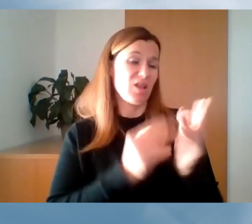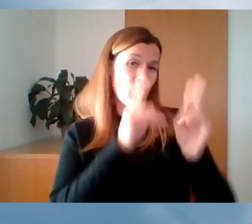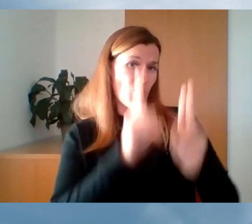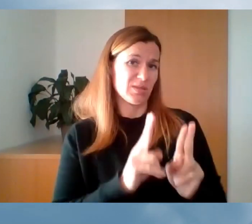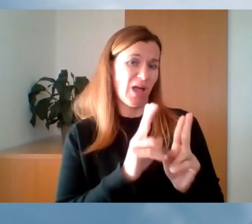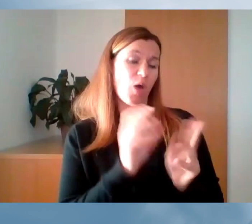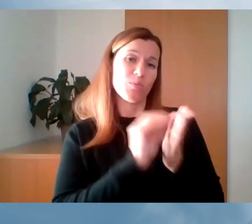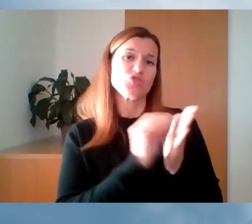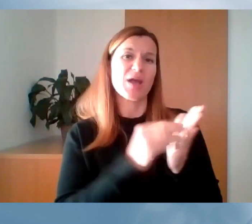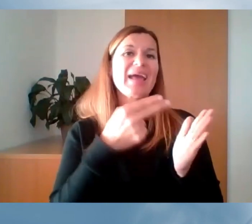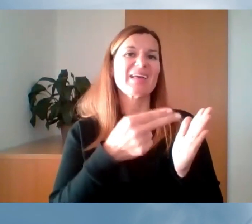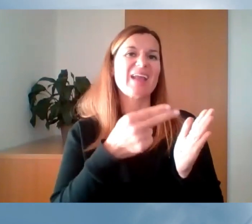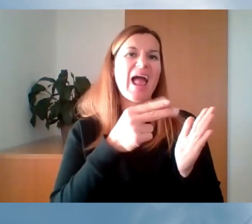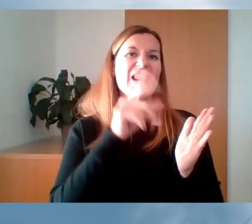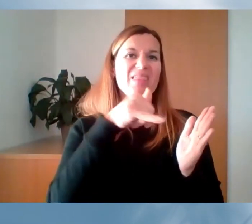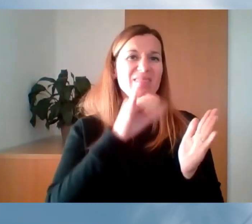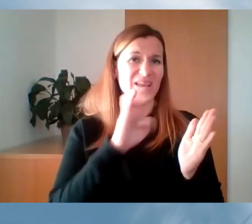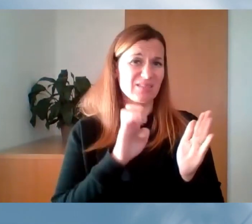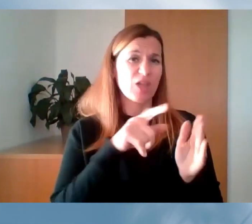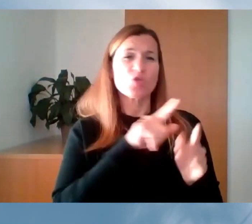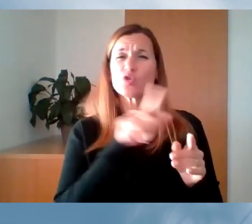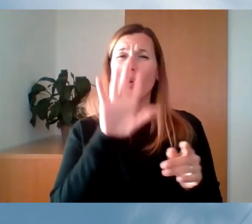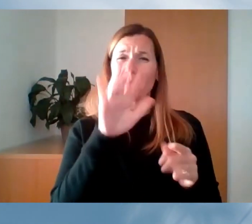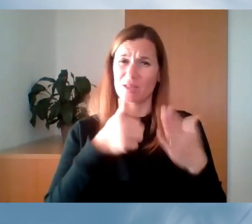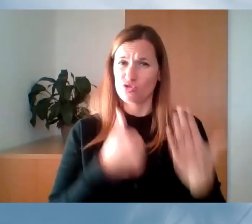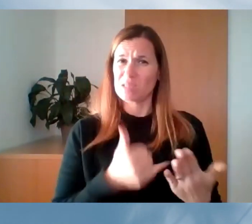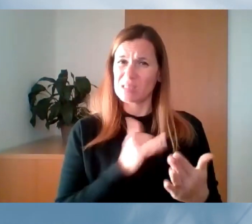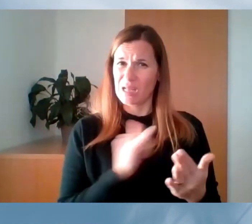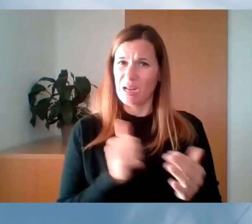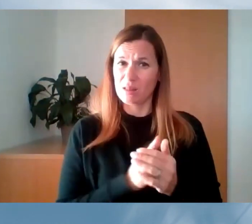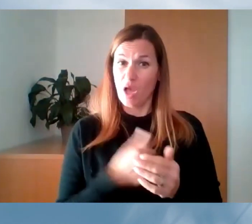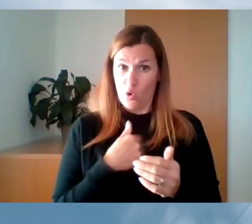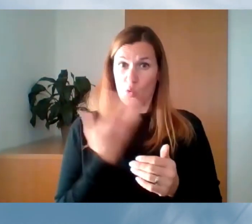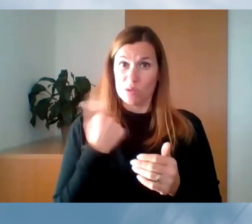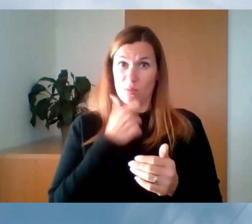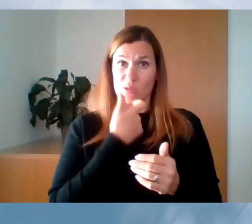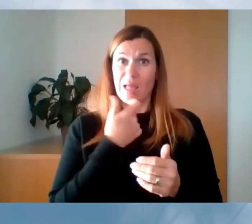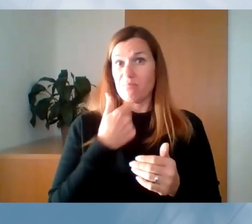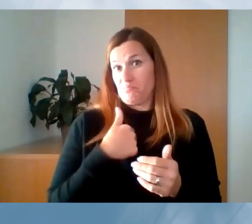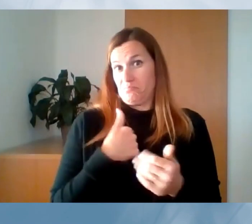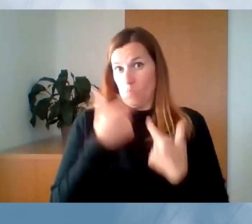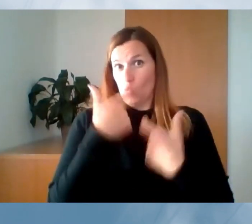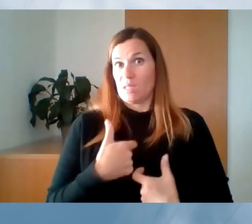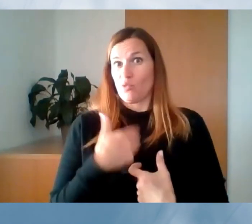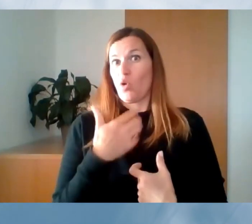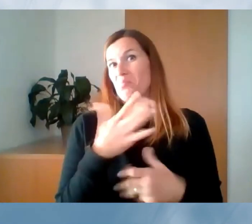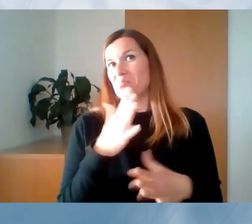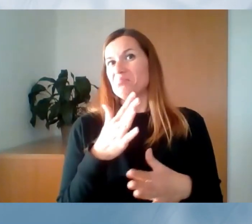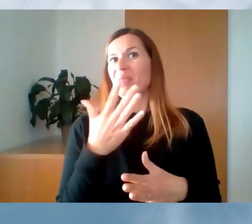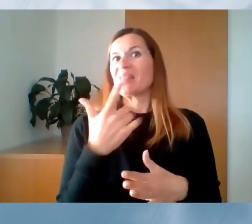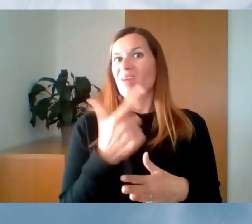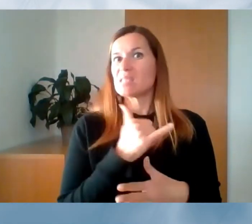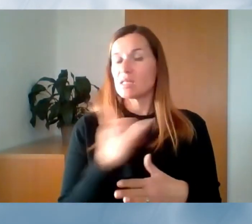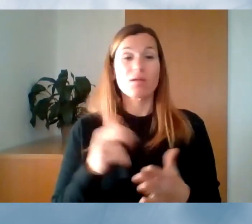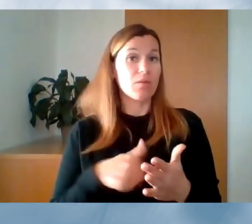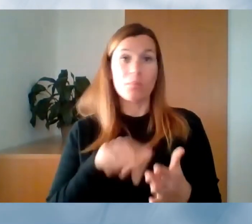leta 65. To se pravi, ko sem bil jaz star že skoraj 20 let, nismo še poznali domov za stare,